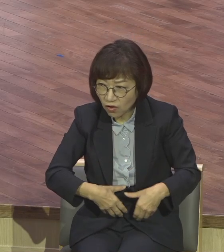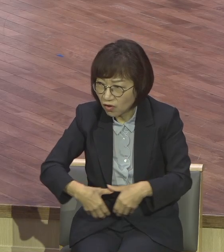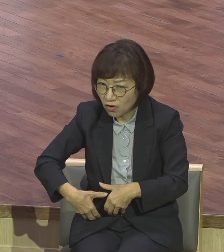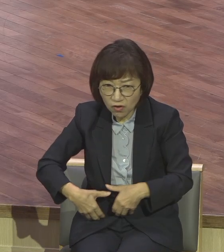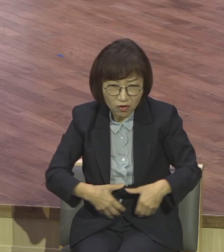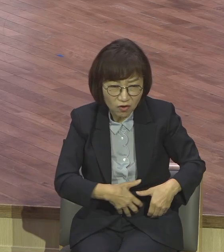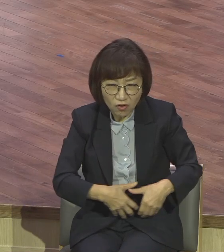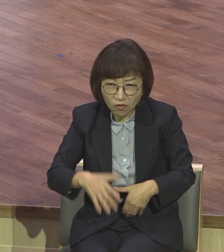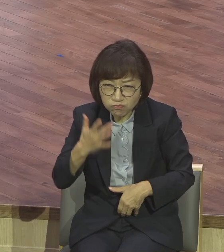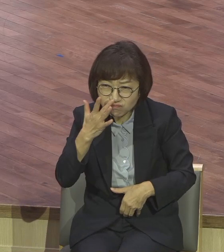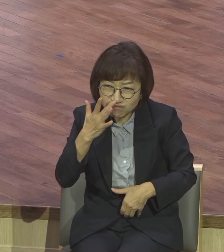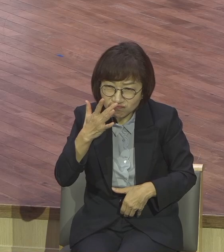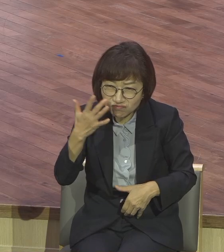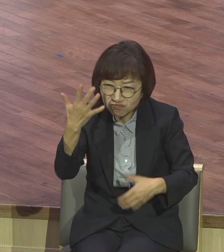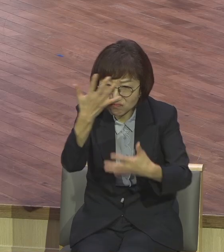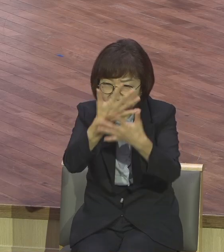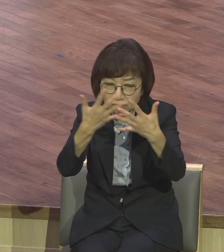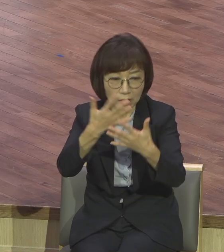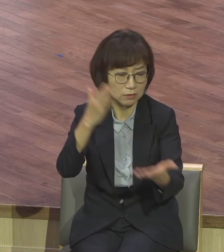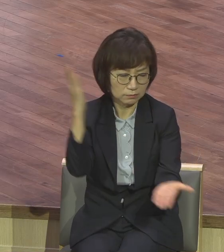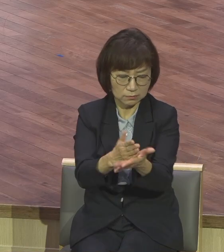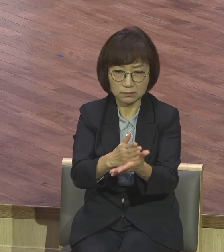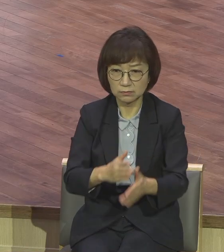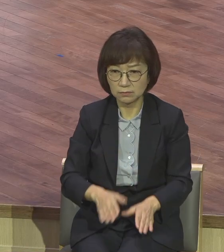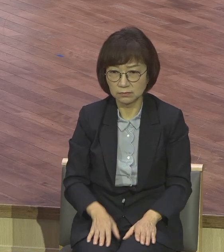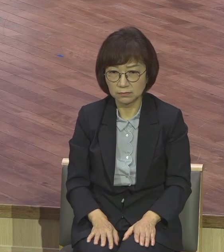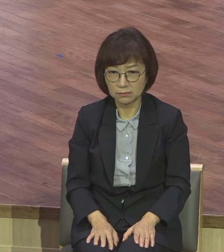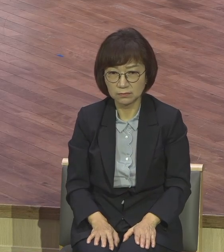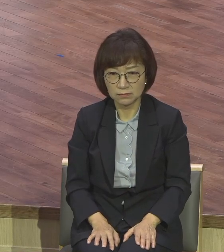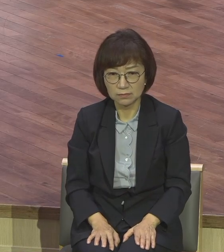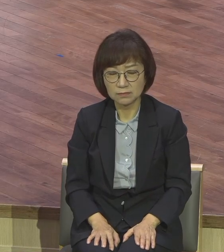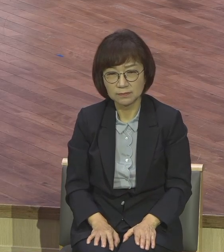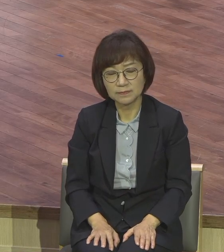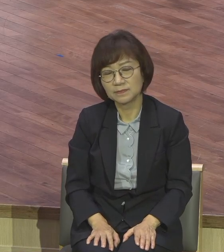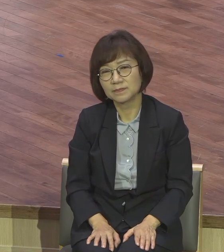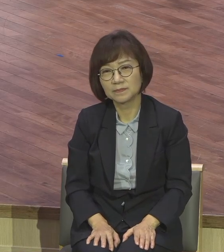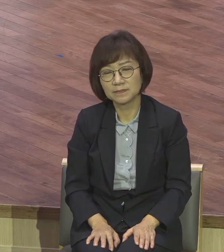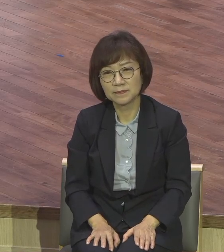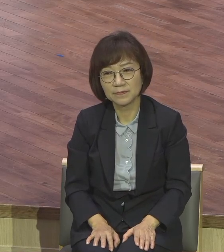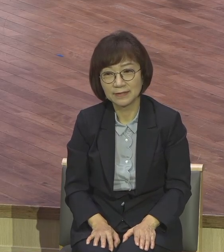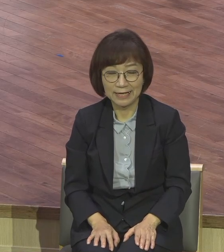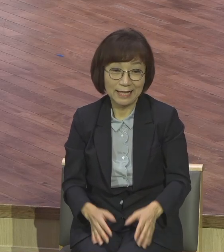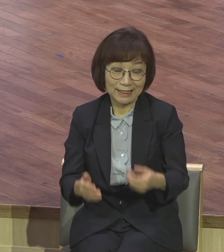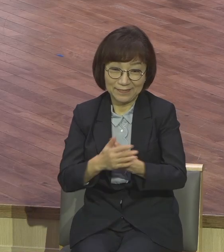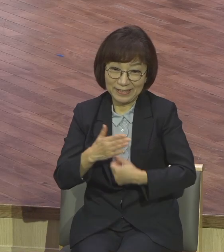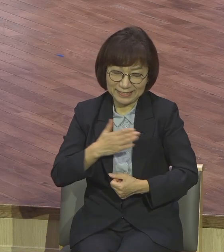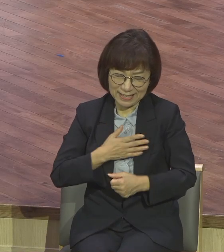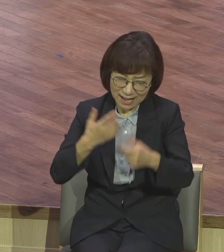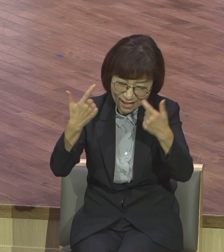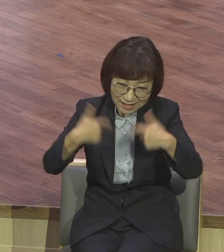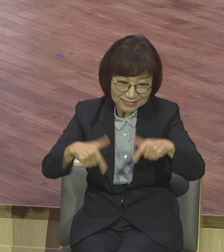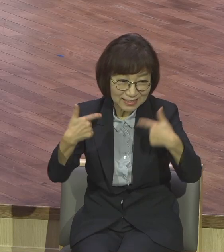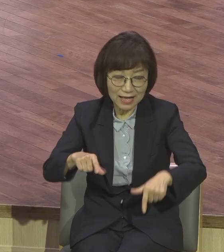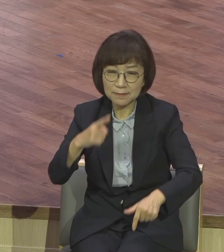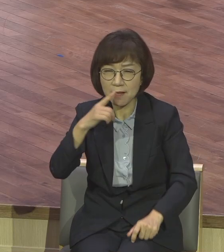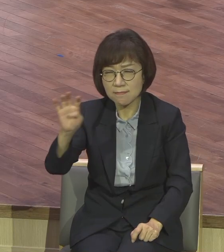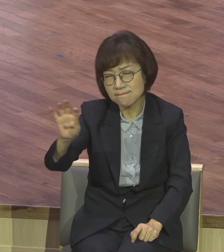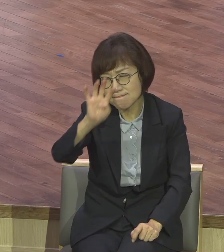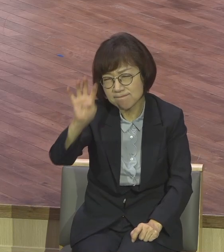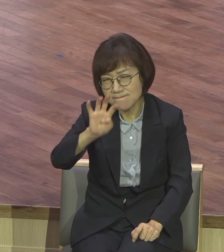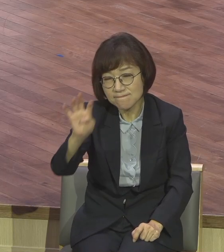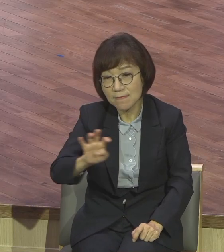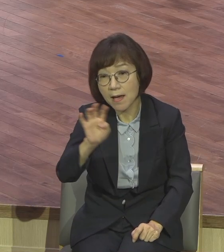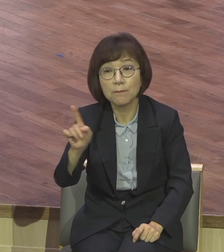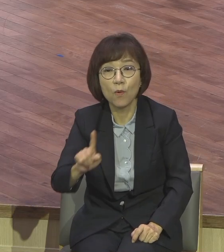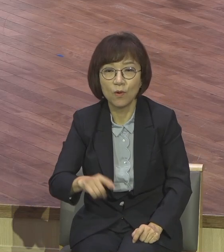스탠스를 취하면 절대 안 됩니다. 어정쩡한. 그래서 제가 반복적으로 뭘 말합니까?